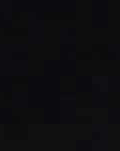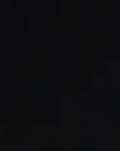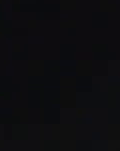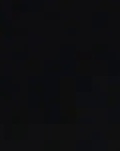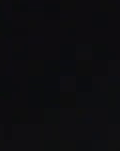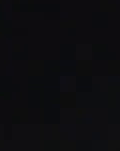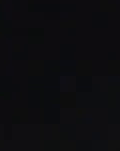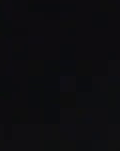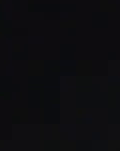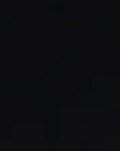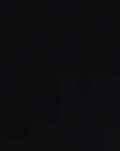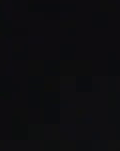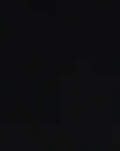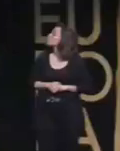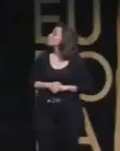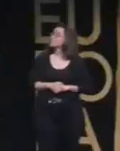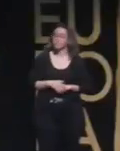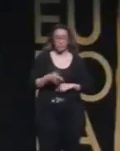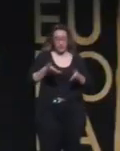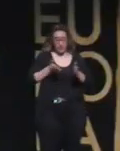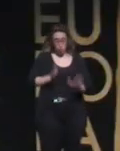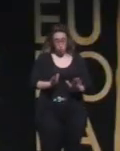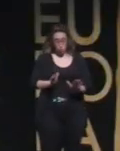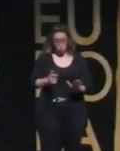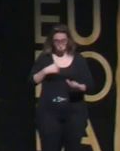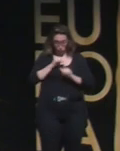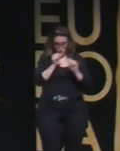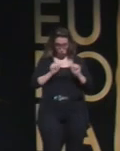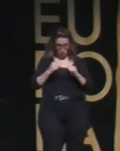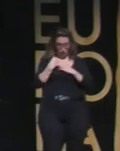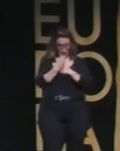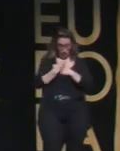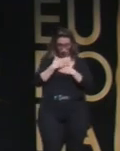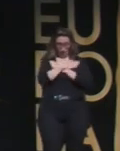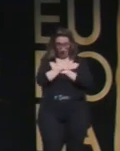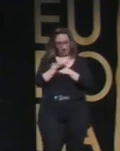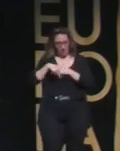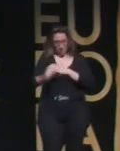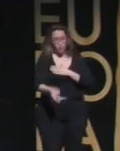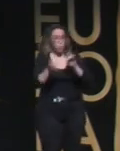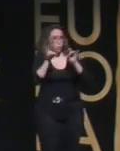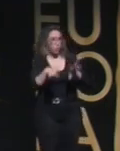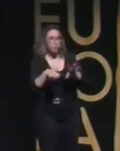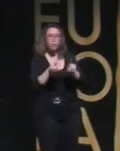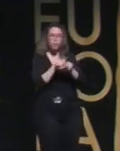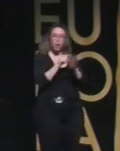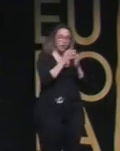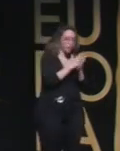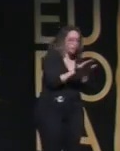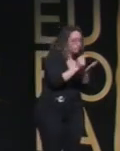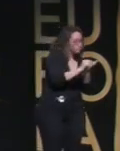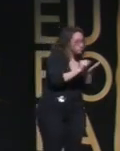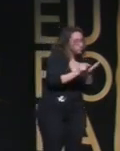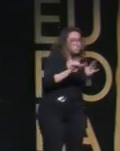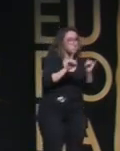Criamos a nuestros hijos como lo somos en el fondo de nosotros mismos, y no con recetas. O sea, es que no hay libros, ¿eh? Íñigo, bibliografía, libros, si hacemos lo que podemos. Y yo soy el primero que llego a casa e